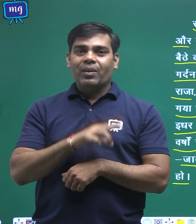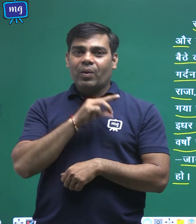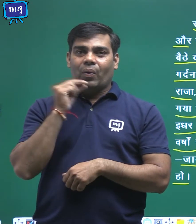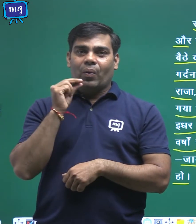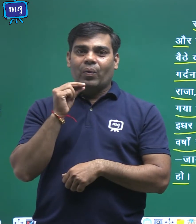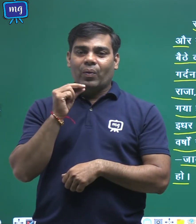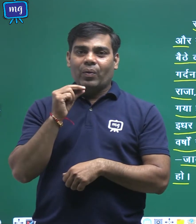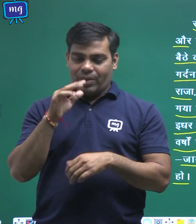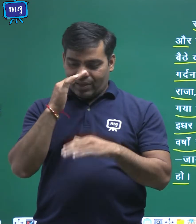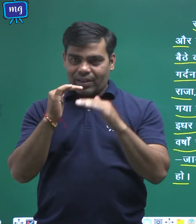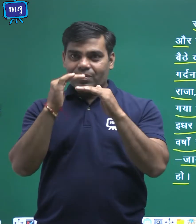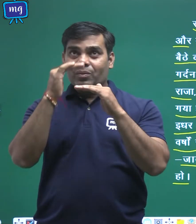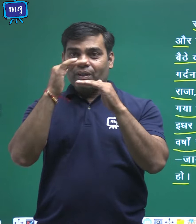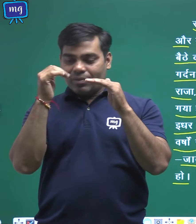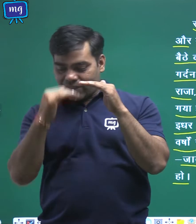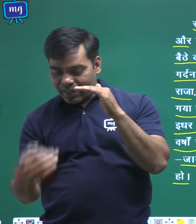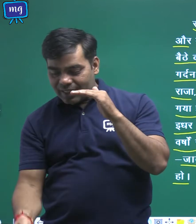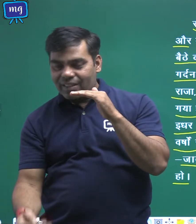नीचे